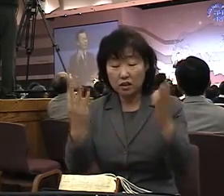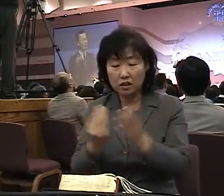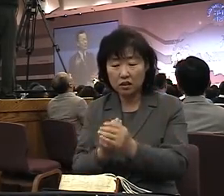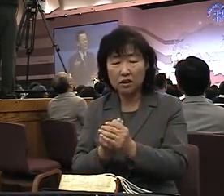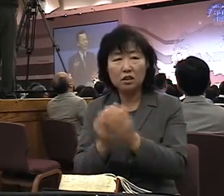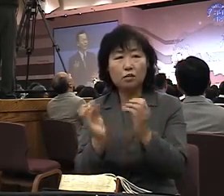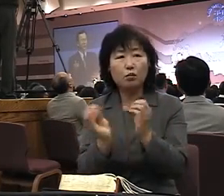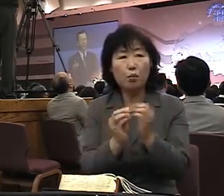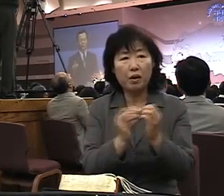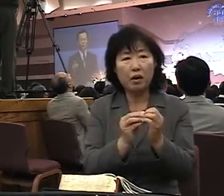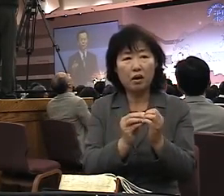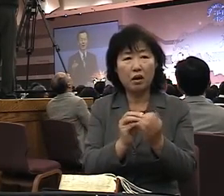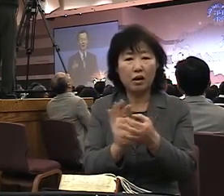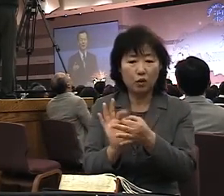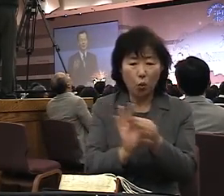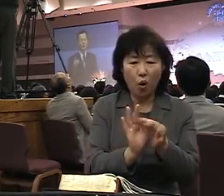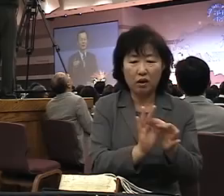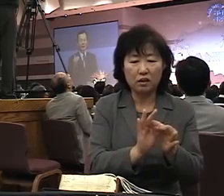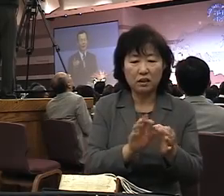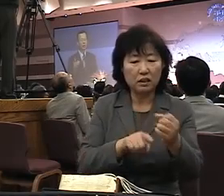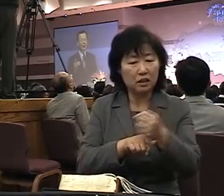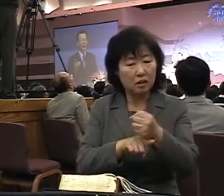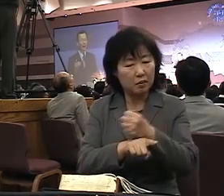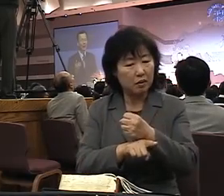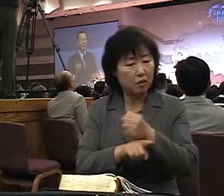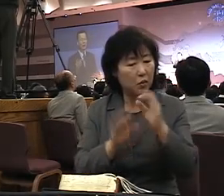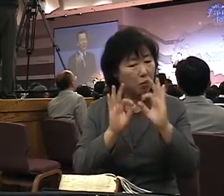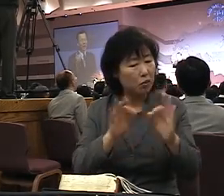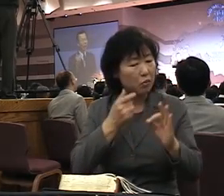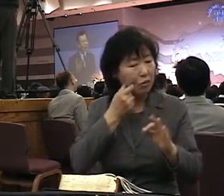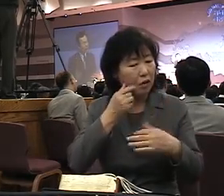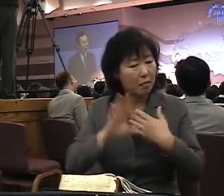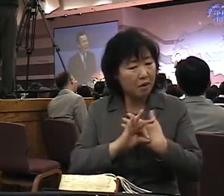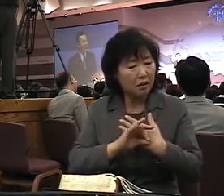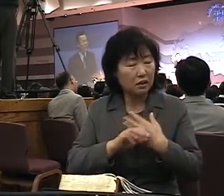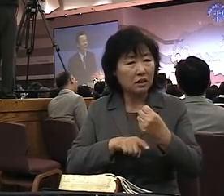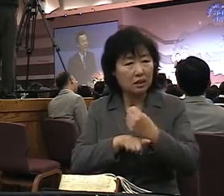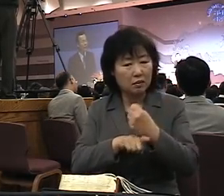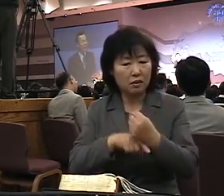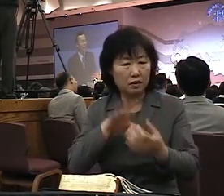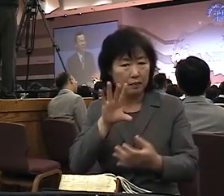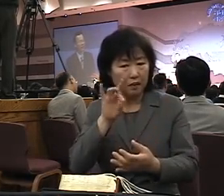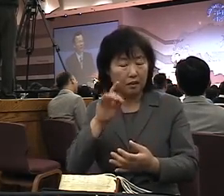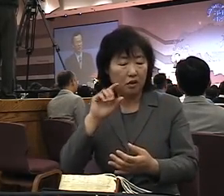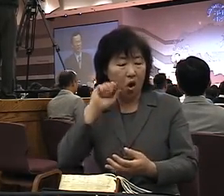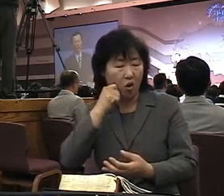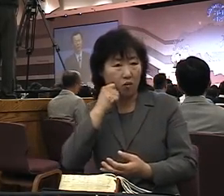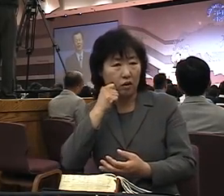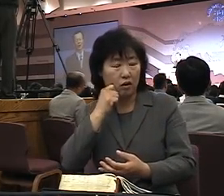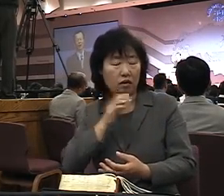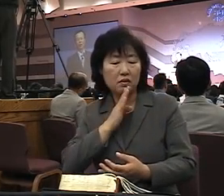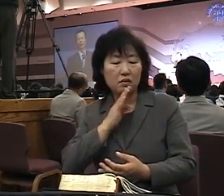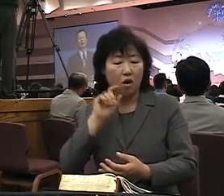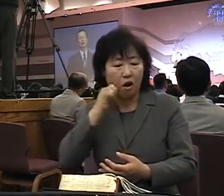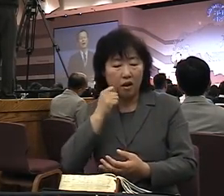문맥을 통하여서 의미를 보지 못하면 의미를 캐치하기가 참 어려울 때가 있습니다. 예를